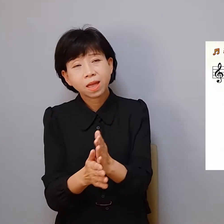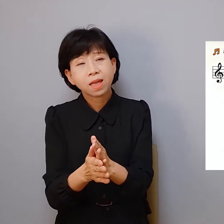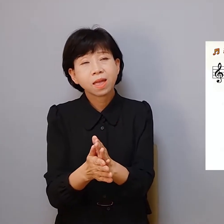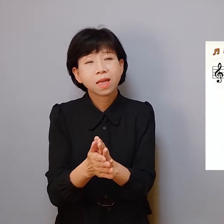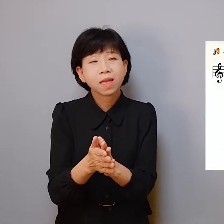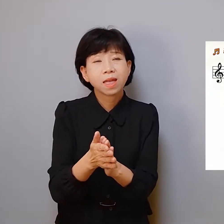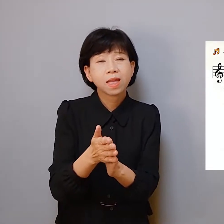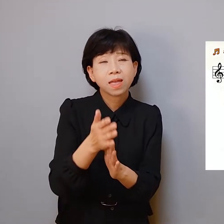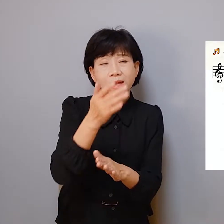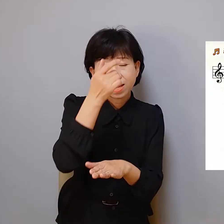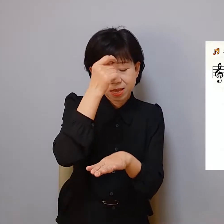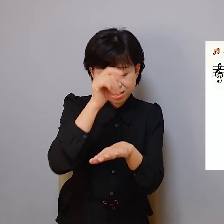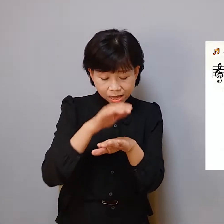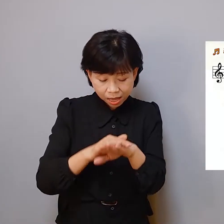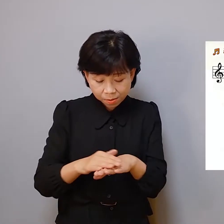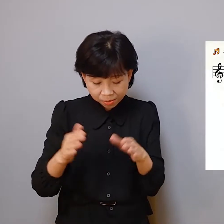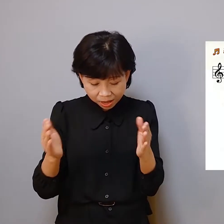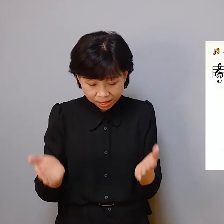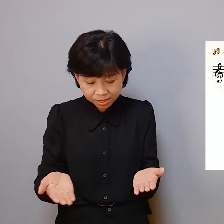없네.